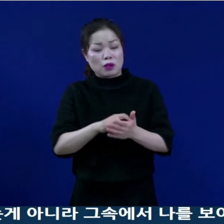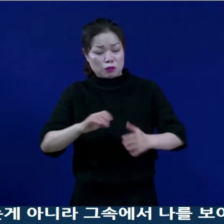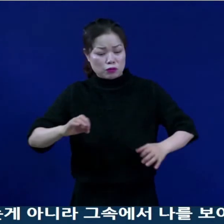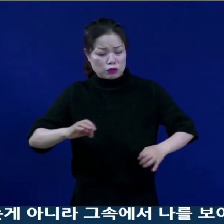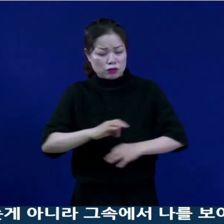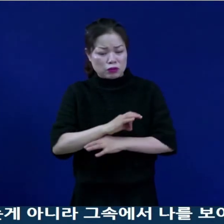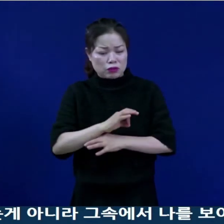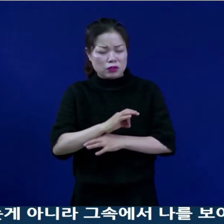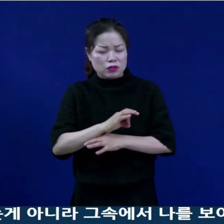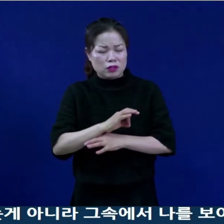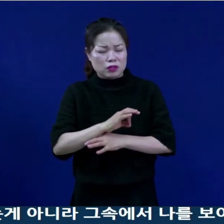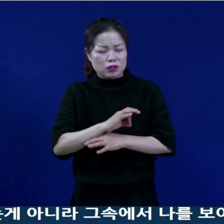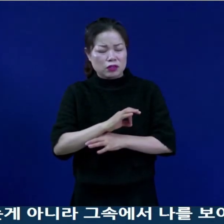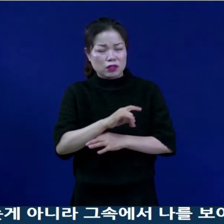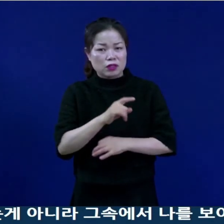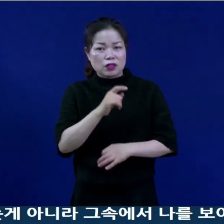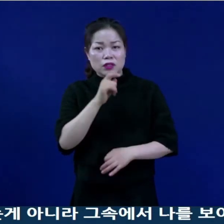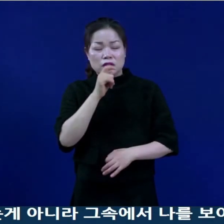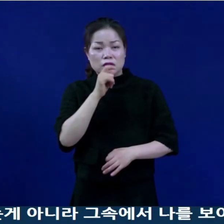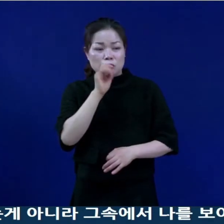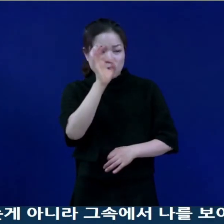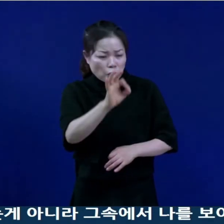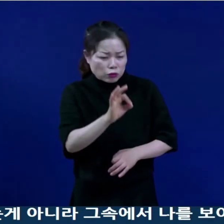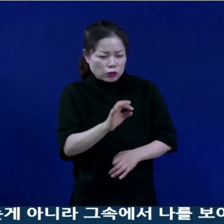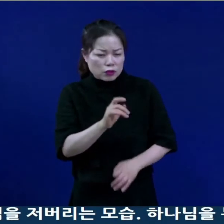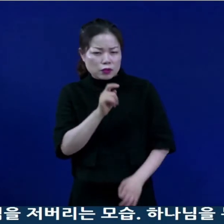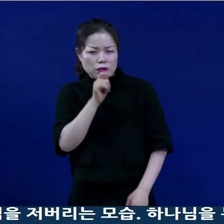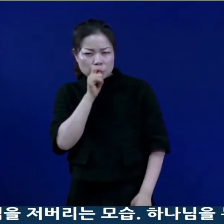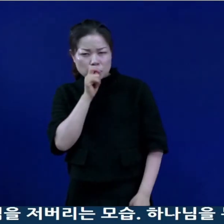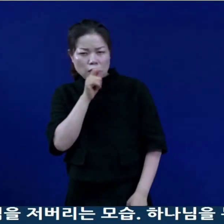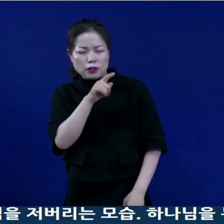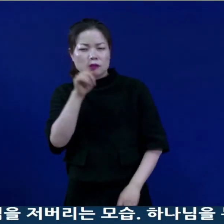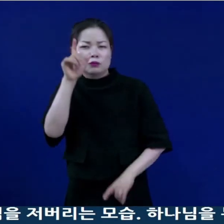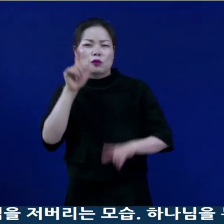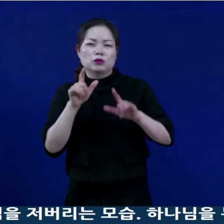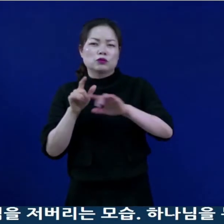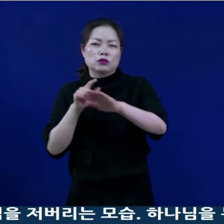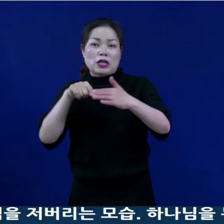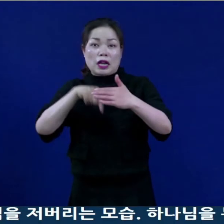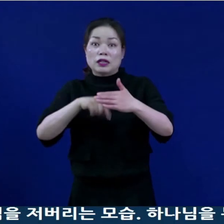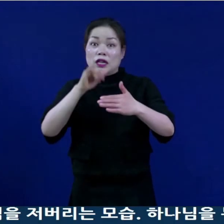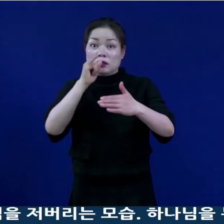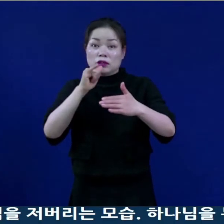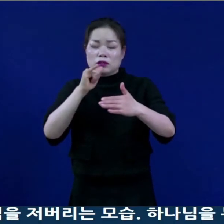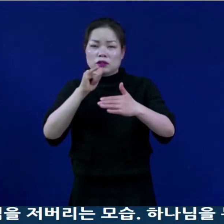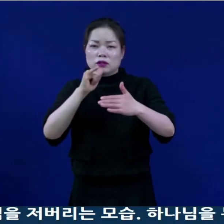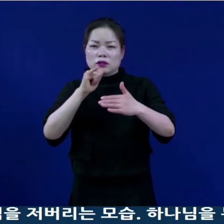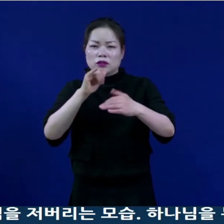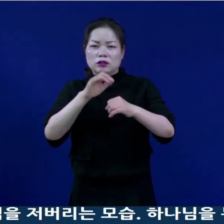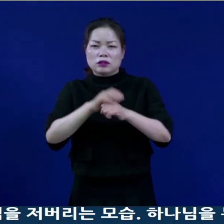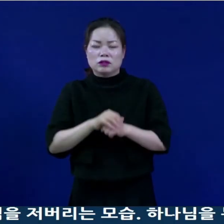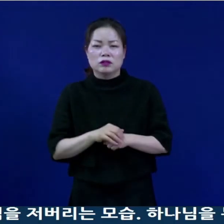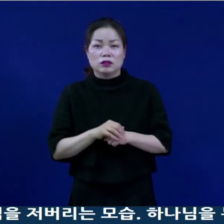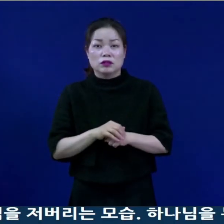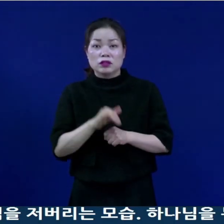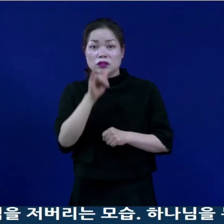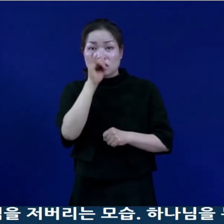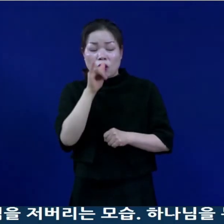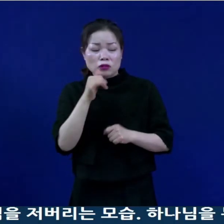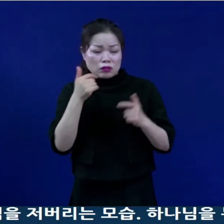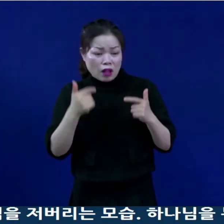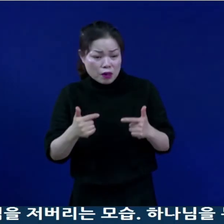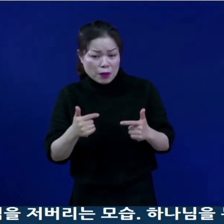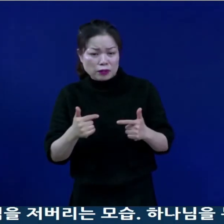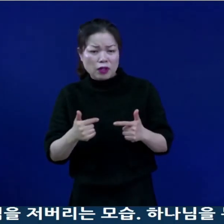고개 돌려버리는, 침묵하는 내 모습, 그 모습이 우리 안에 있다는 사실을 여러분 부인할 수 없지 않습니까? 그러니 우리가